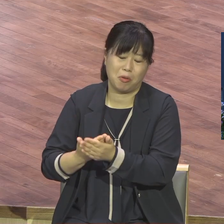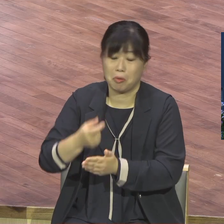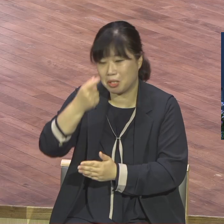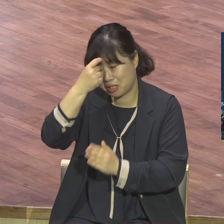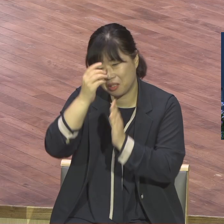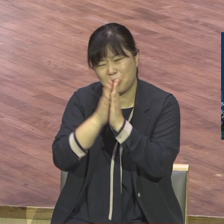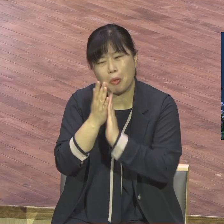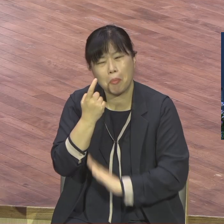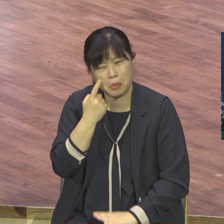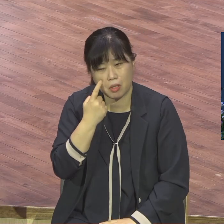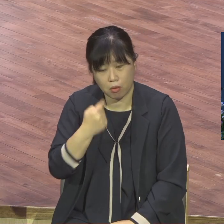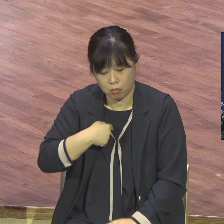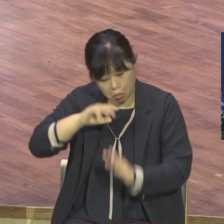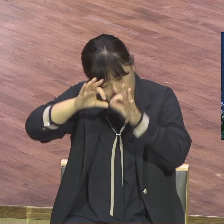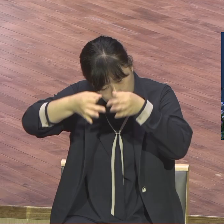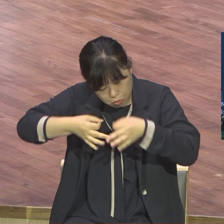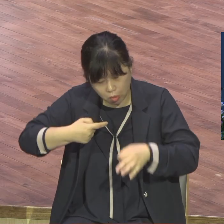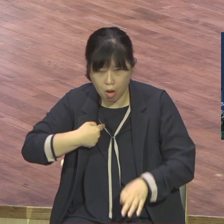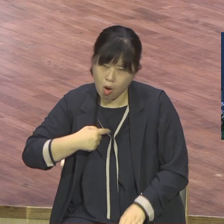되거든, 변화가 안 되거든.